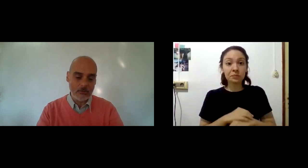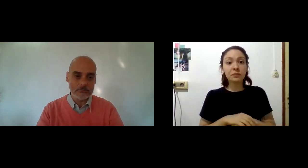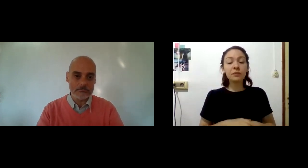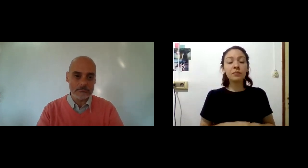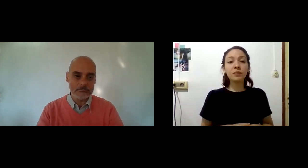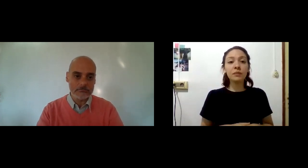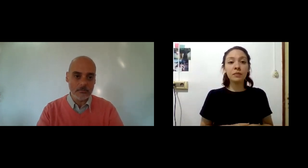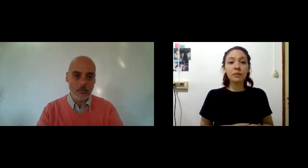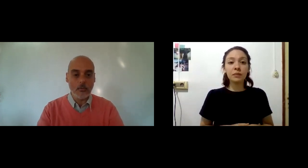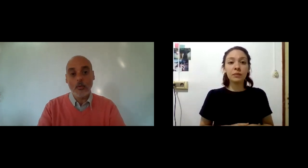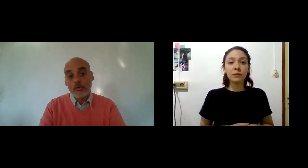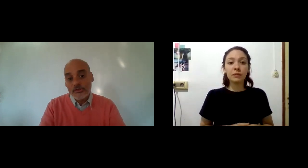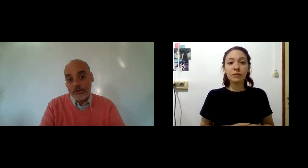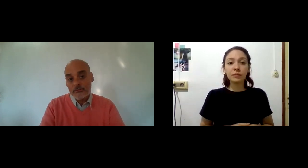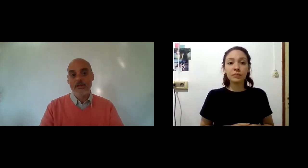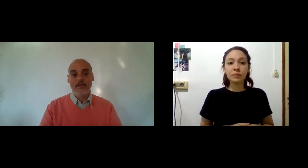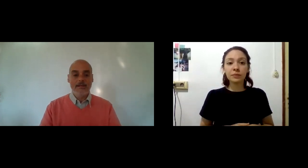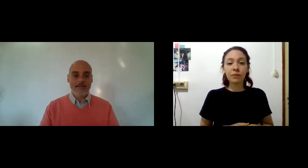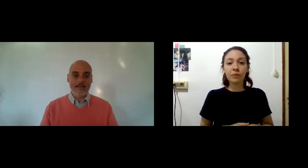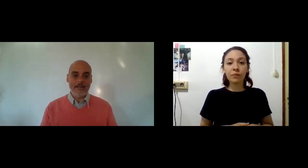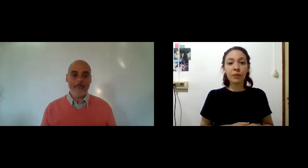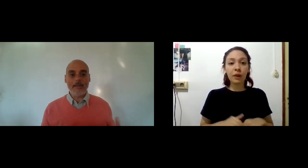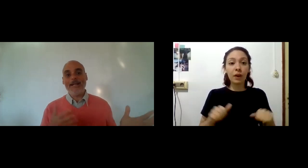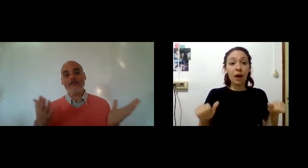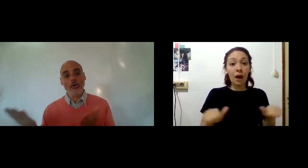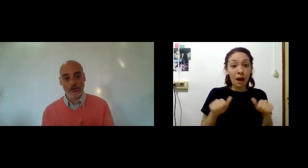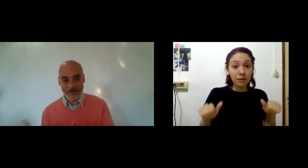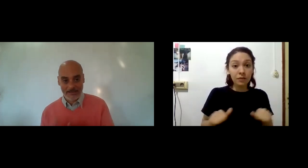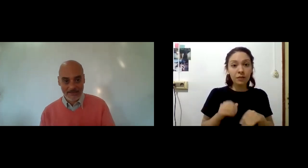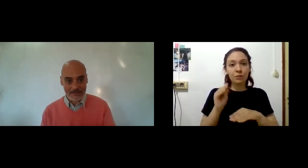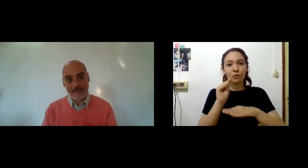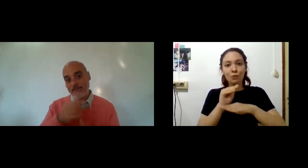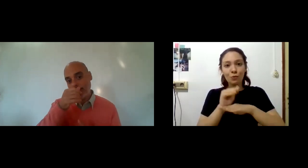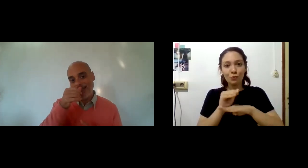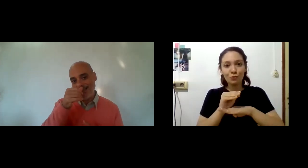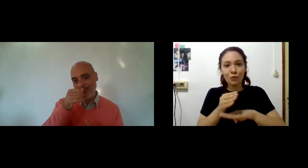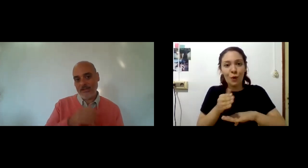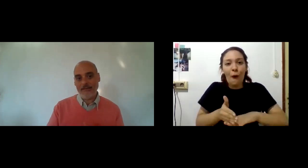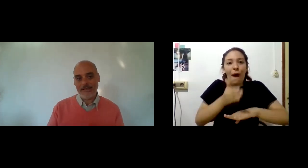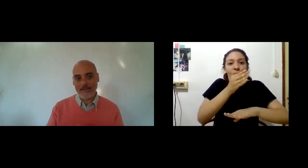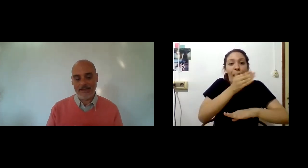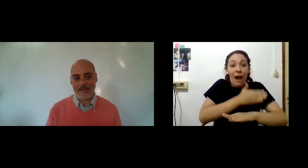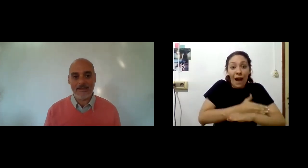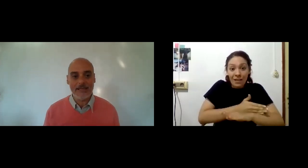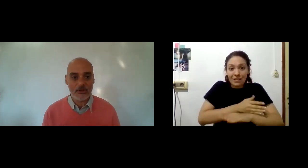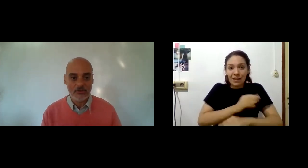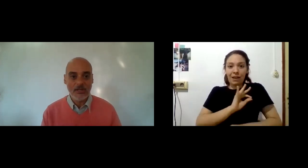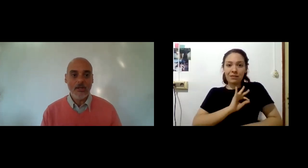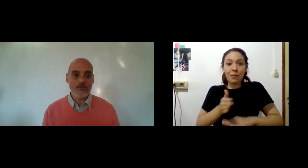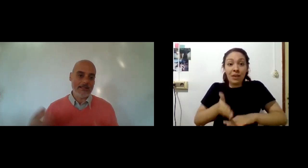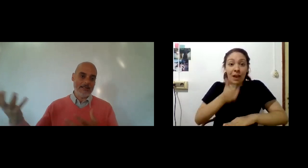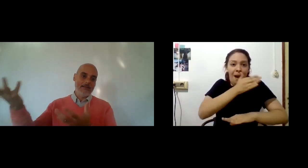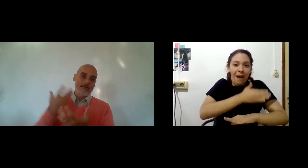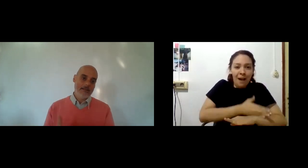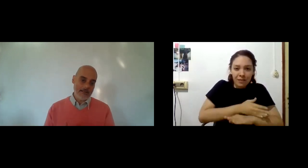hacíamos un curso que preparatorio para el examen de ingreso, para los que estaban inscriptos,